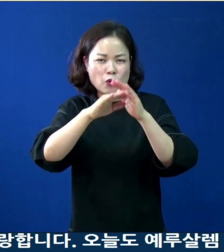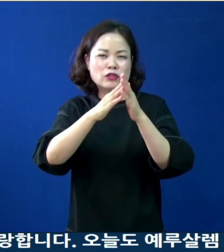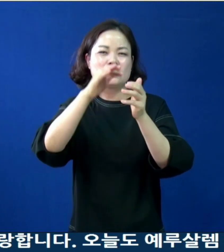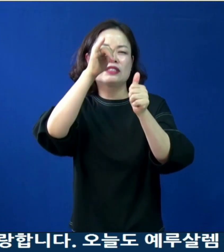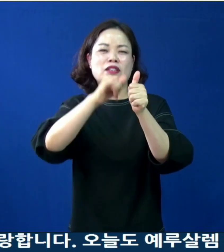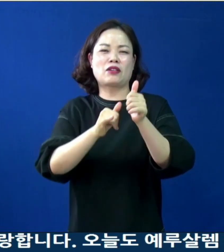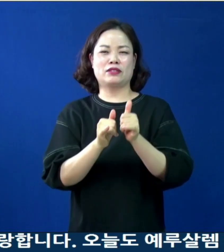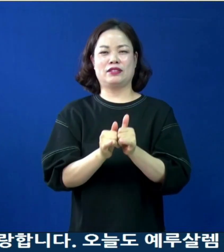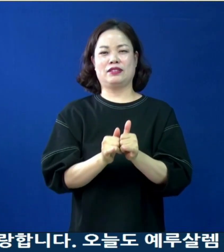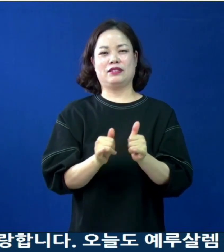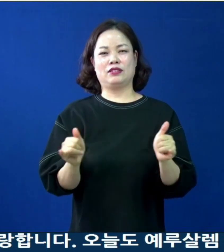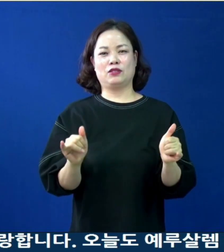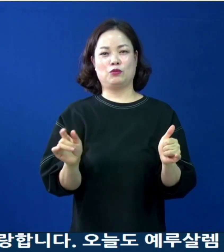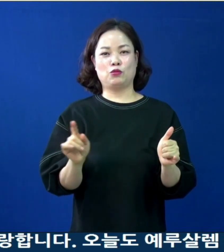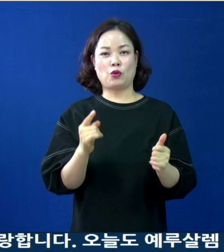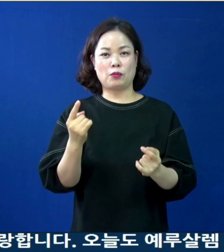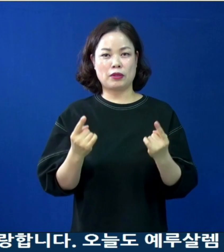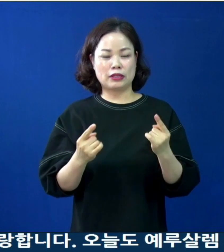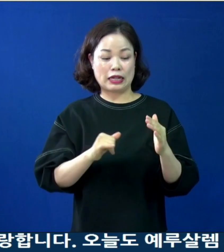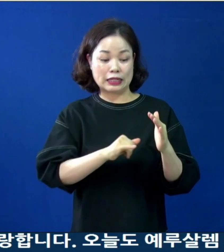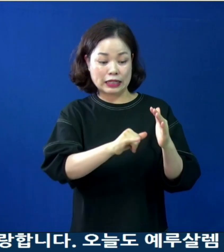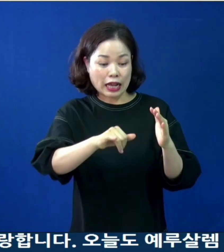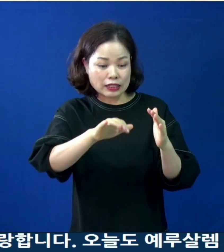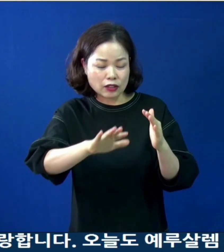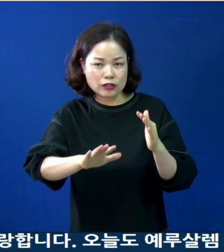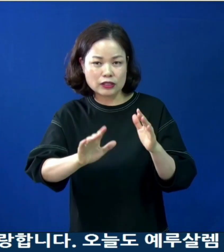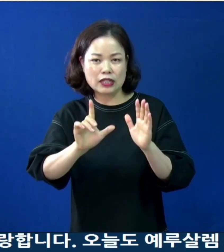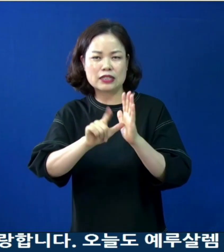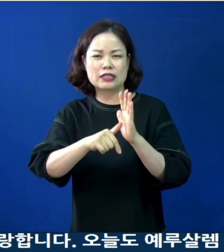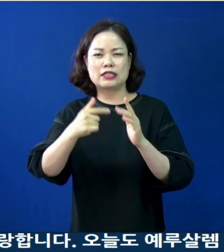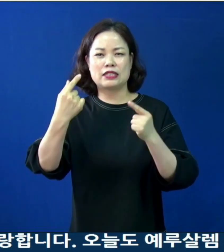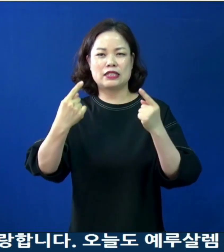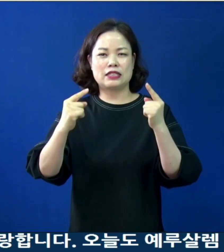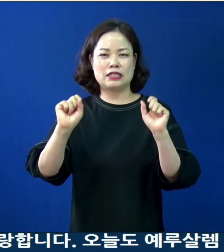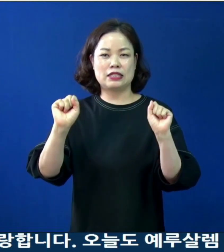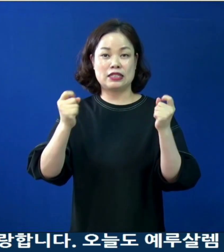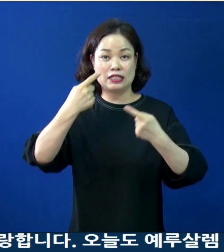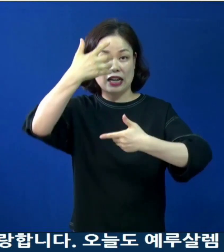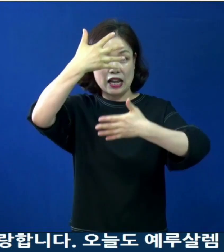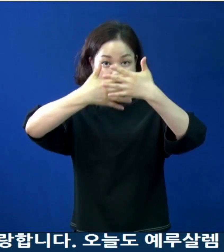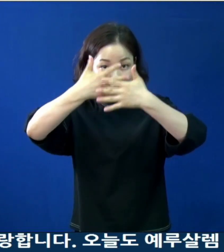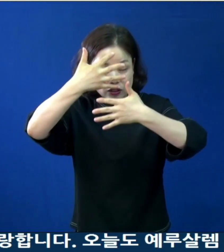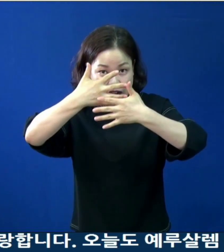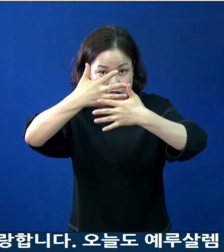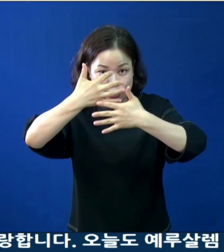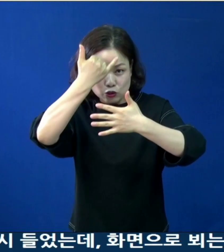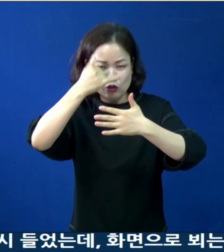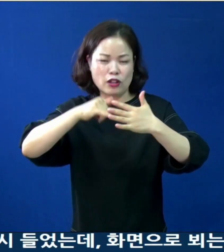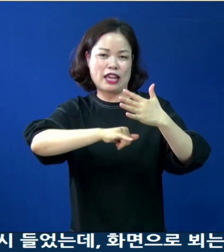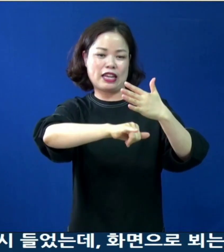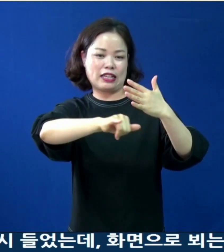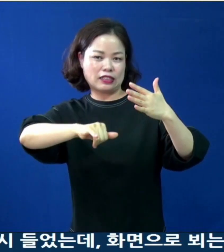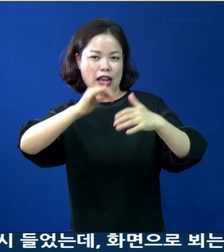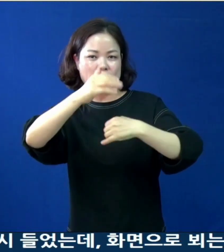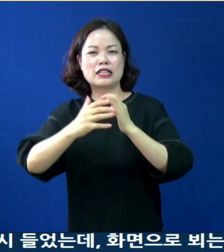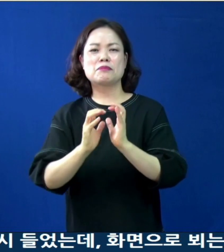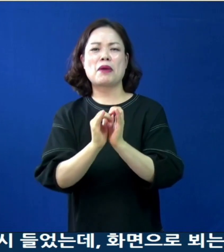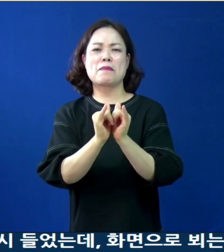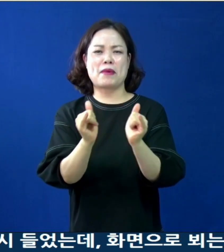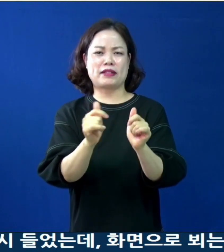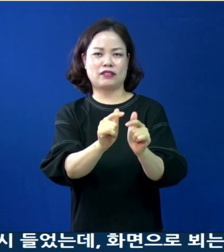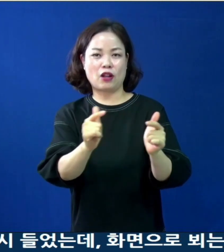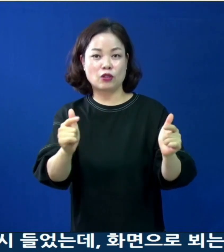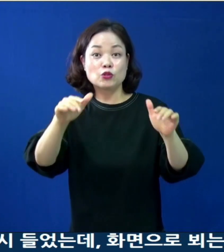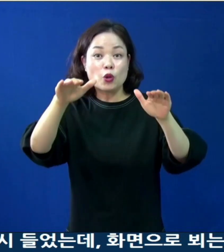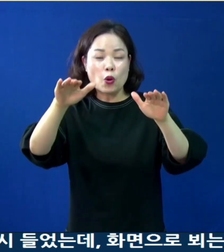섬김이들, 무엇보다도 가정에서 실시간 영상으로 말씀 앞에 나온 충현의 가족들, 하나님의 백성들,